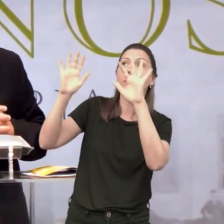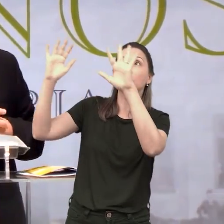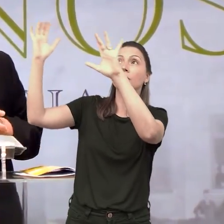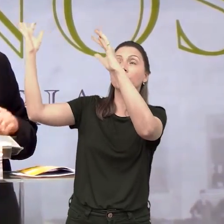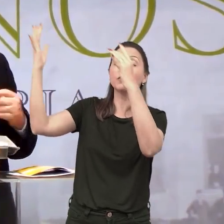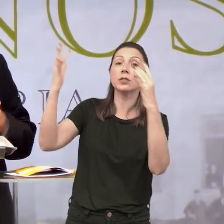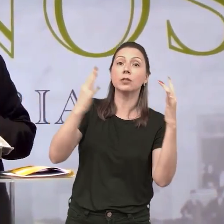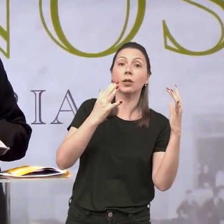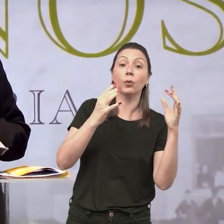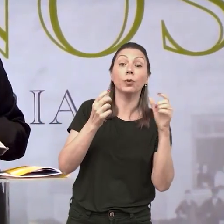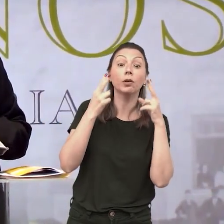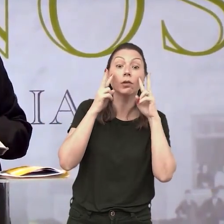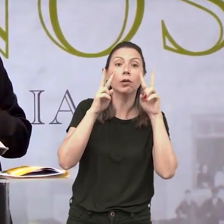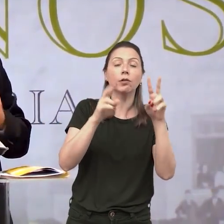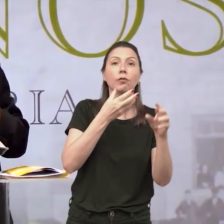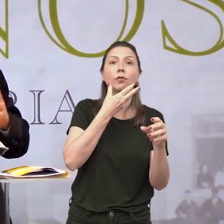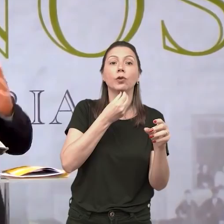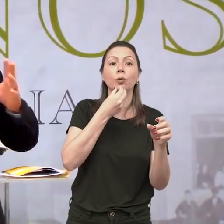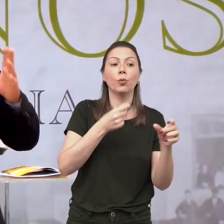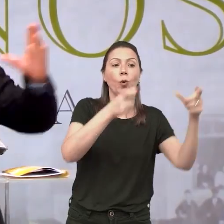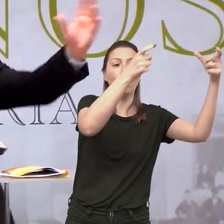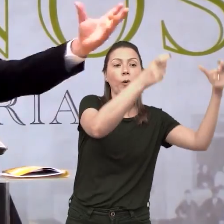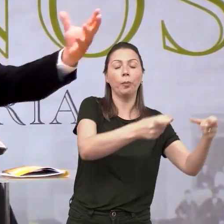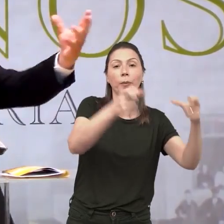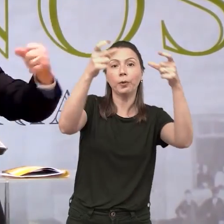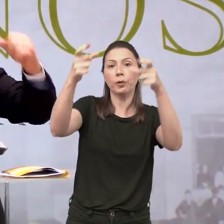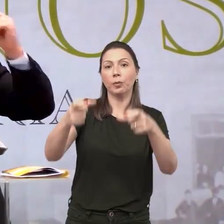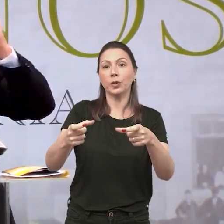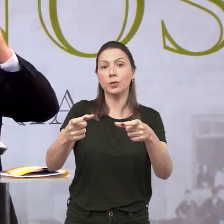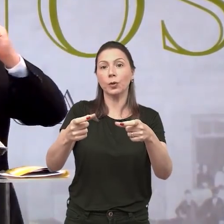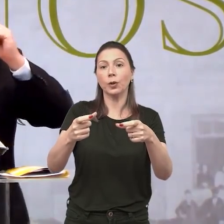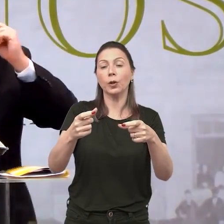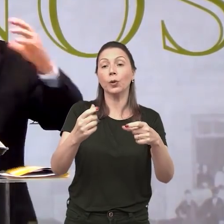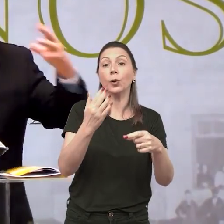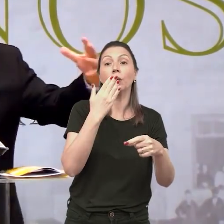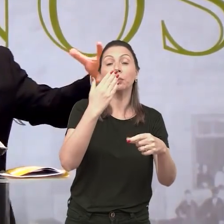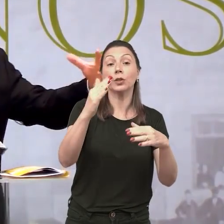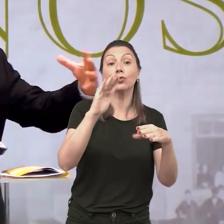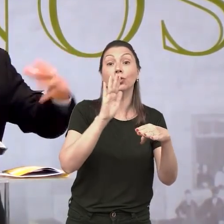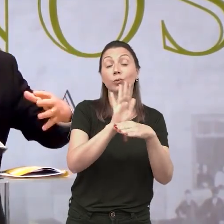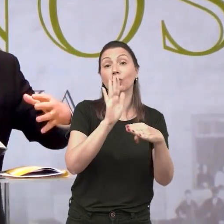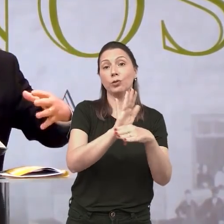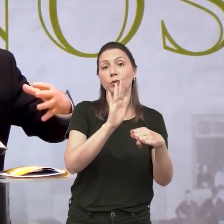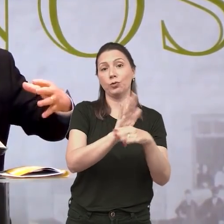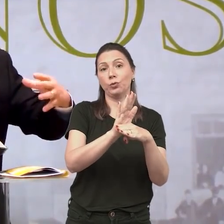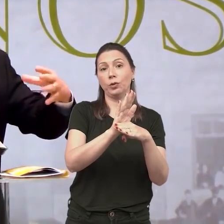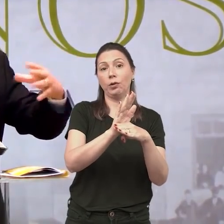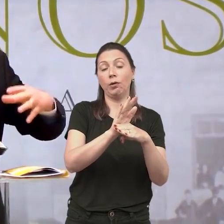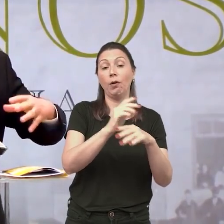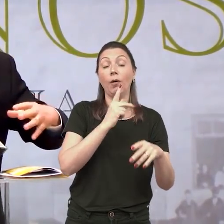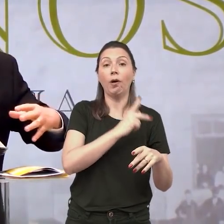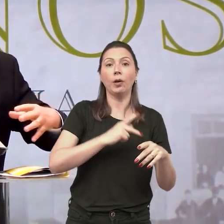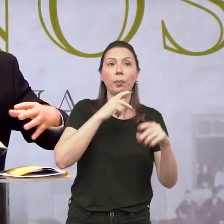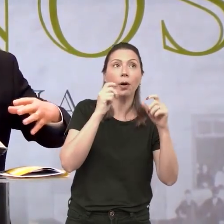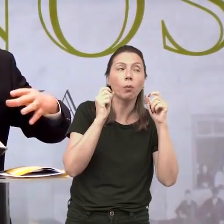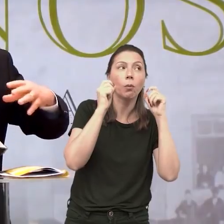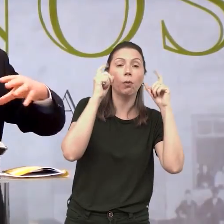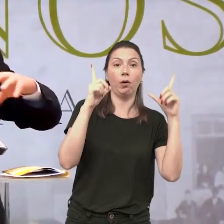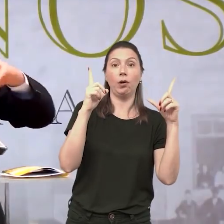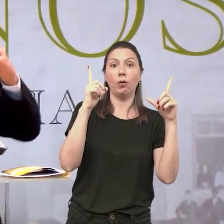dizendo, passa a Macedônia aí e ajuda. Lê comigo o versículo 10, que diz assim, Assim que teve a